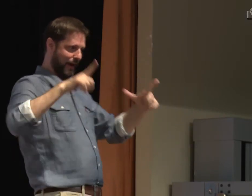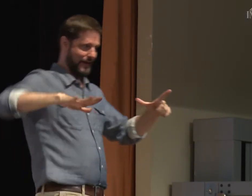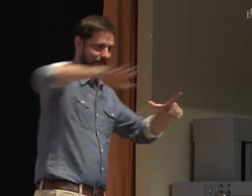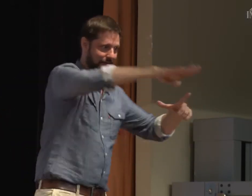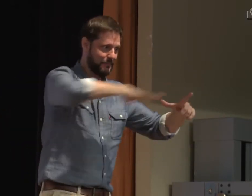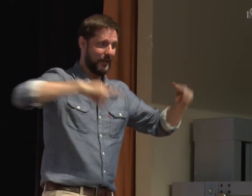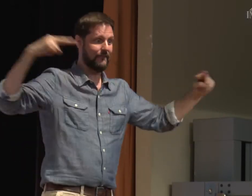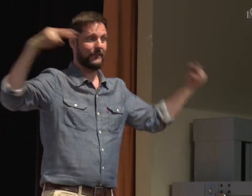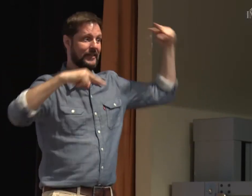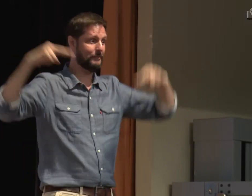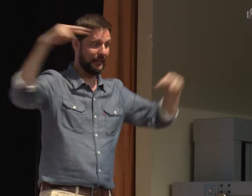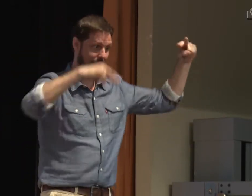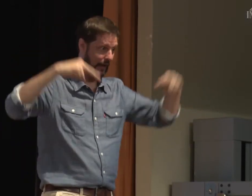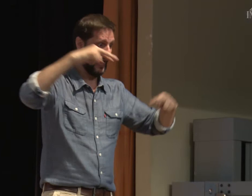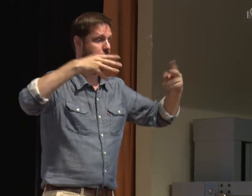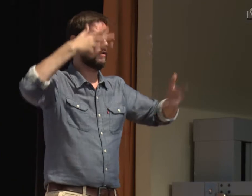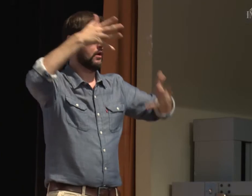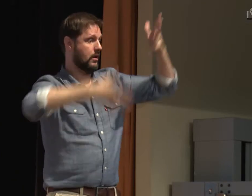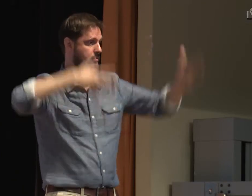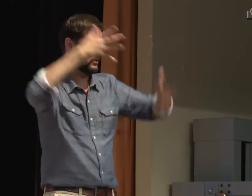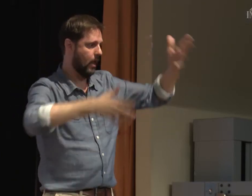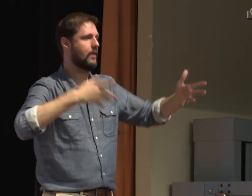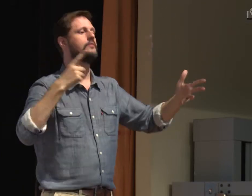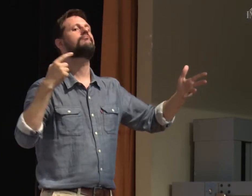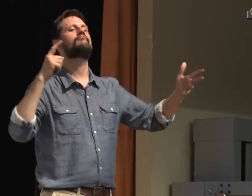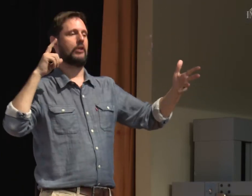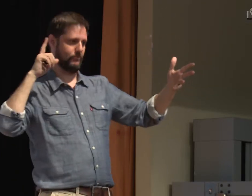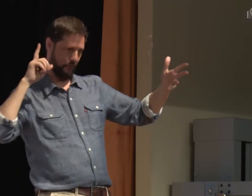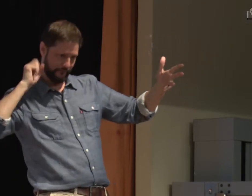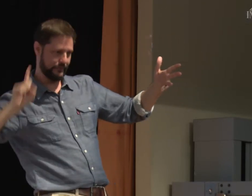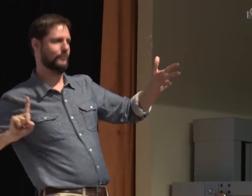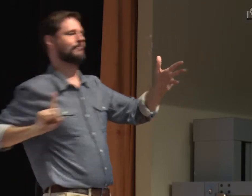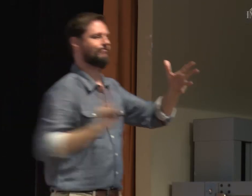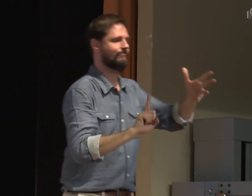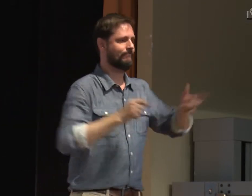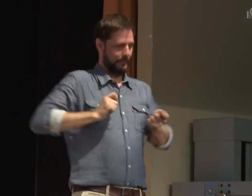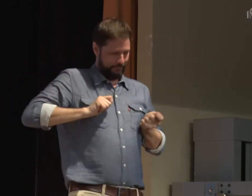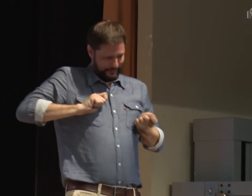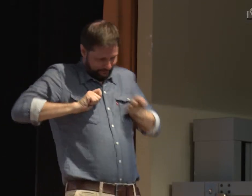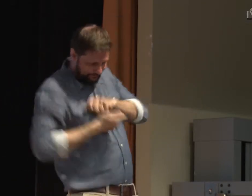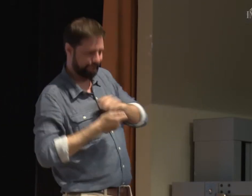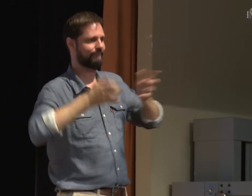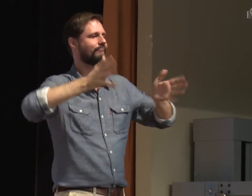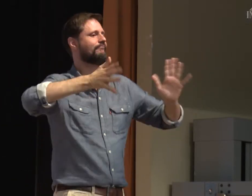parte de ouvintes, e agora nós temos que dar visibilidade a opiniões surdas, onde o ouvinte é